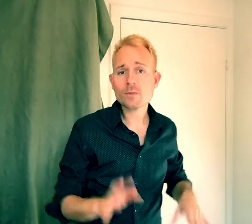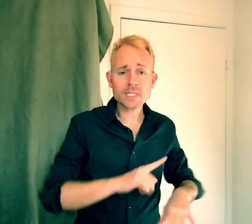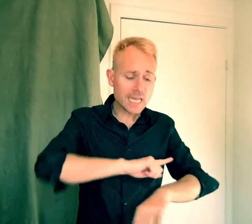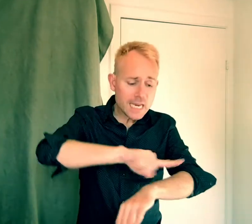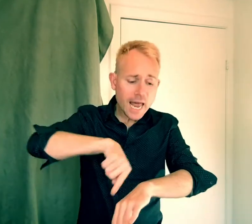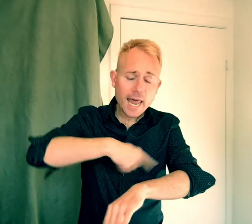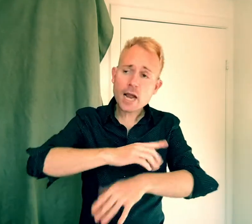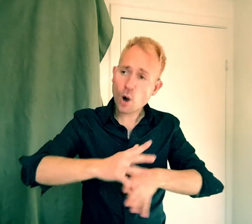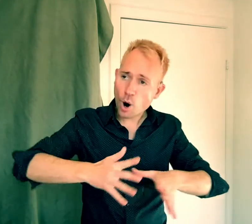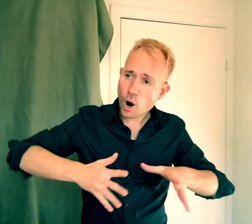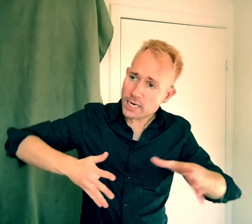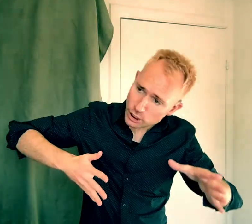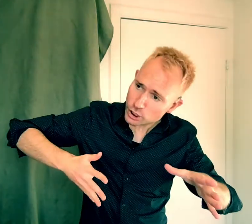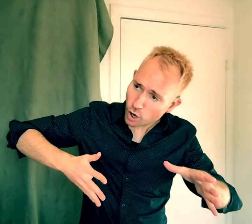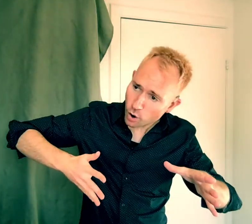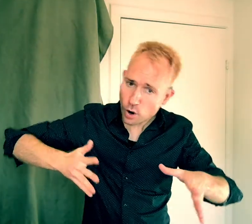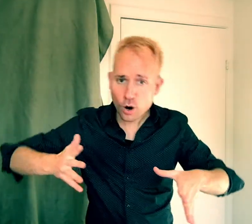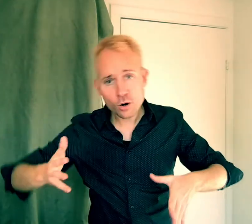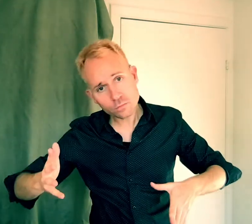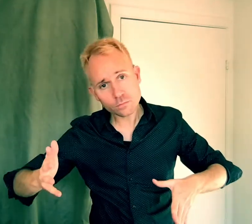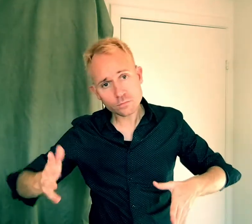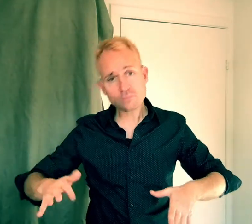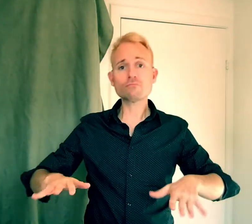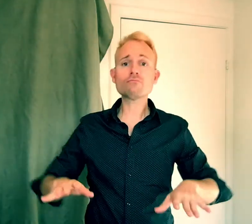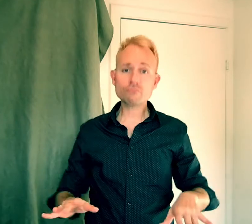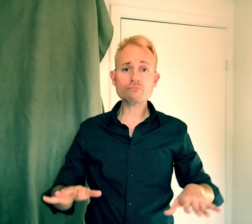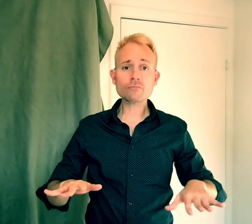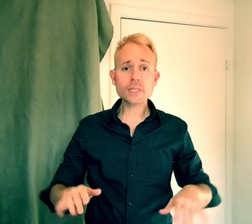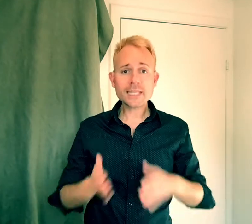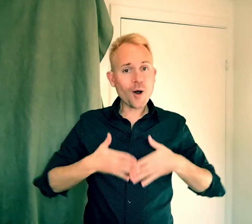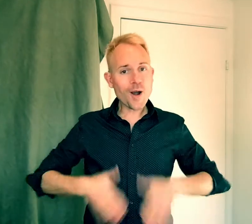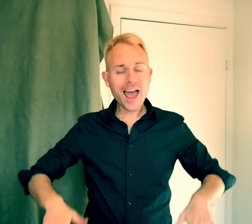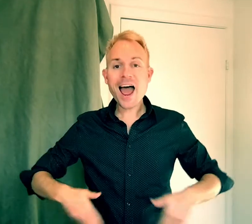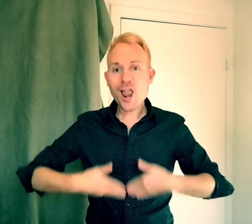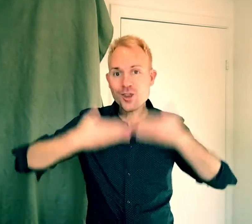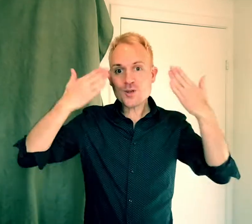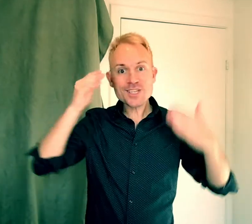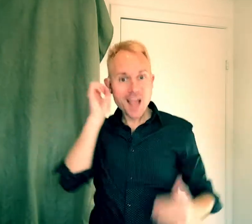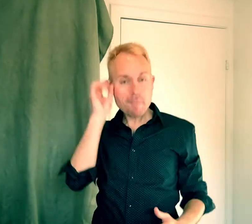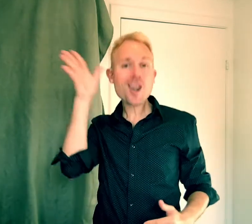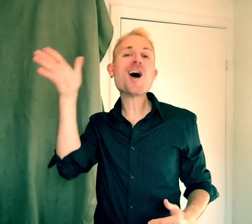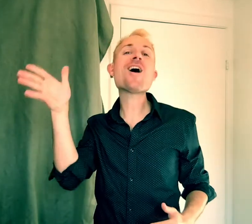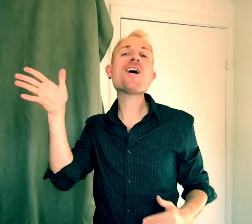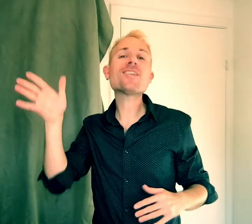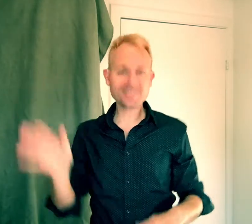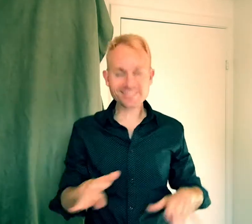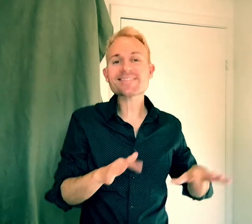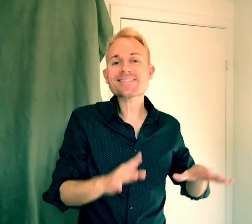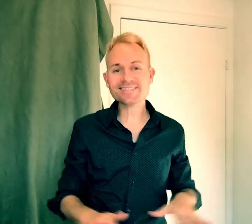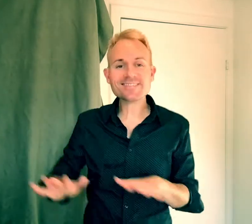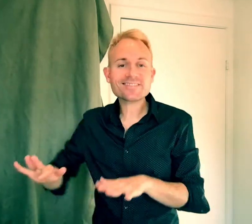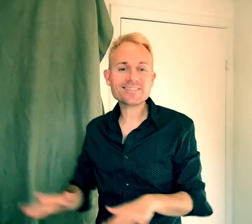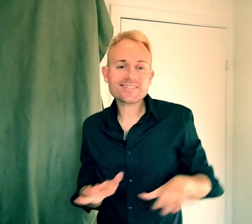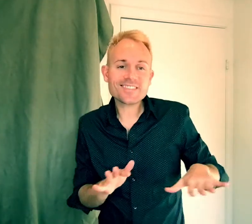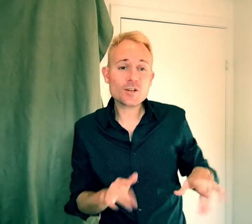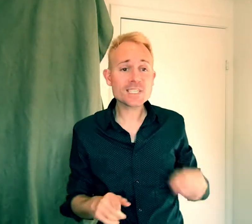Tiderne er gået i stå. Din kjole er lys og blå. Du siger